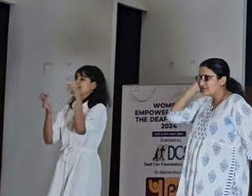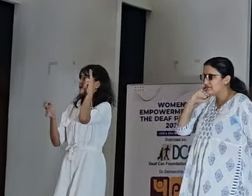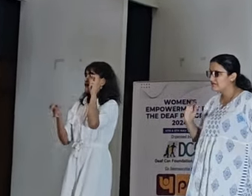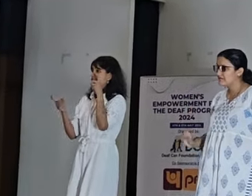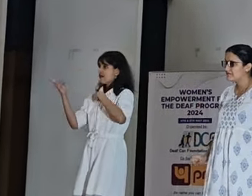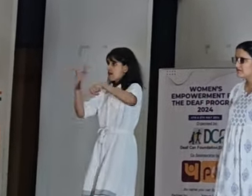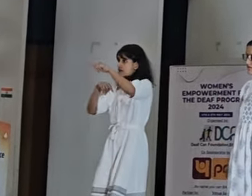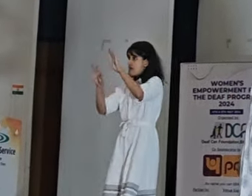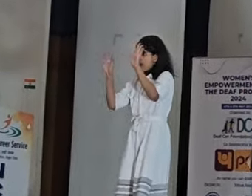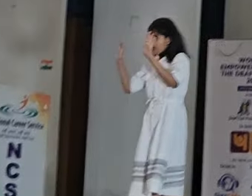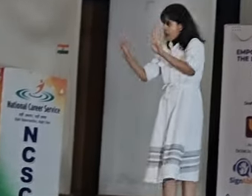नहीं कर पा रहे।